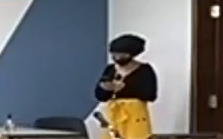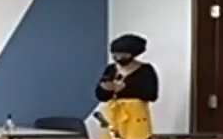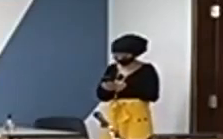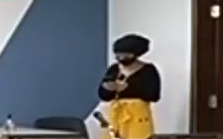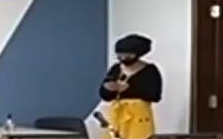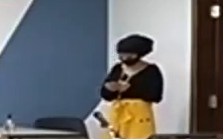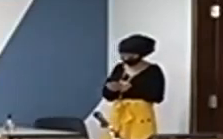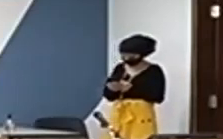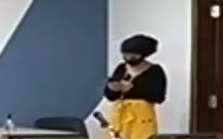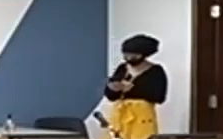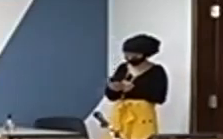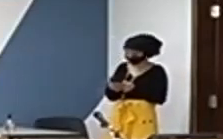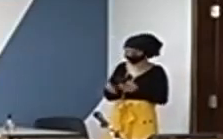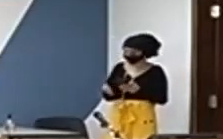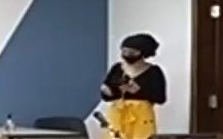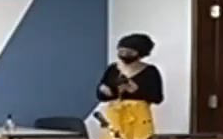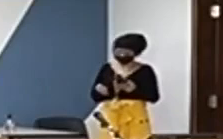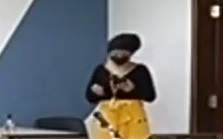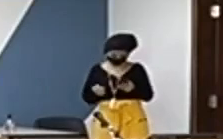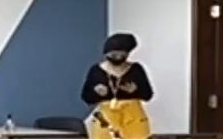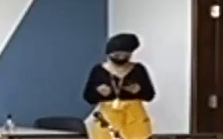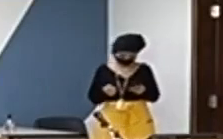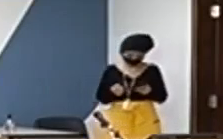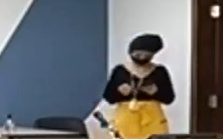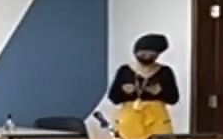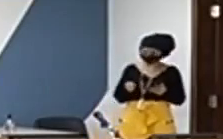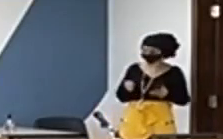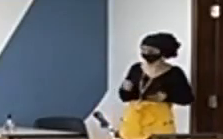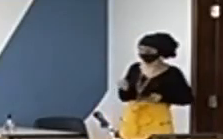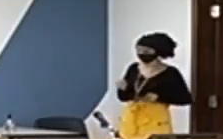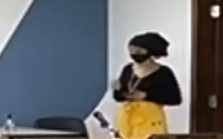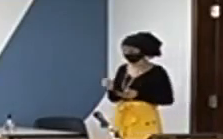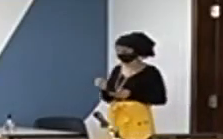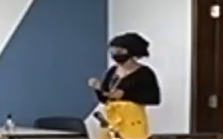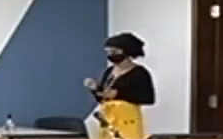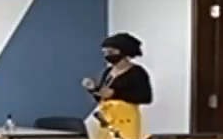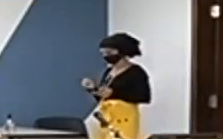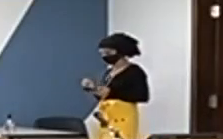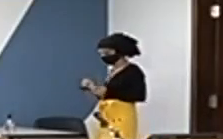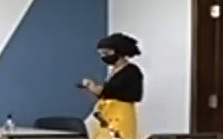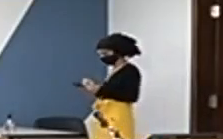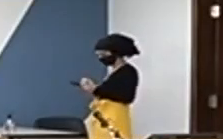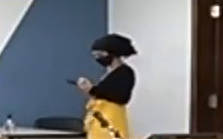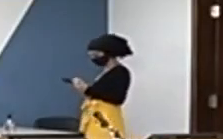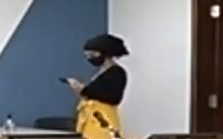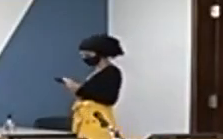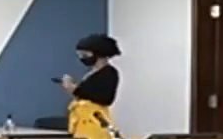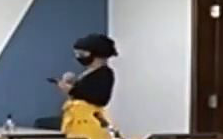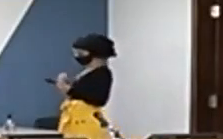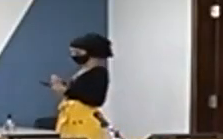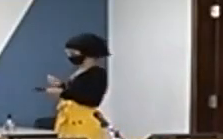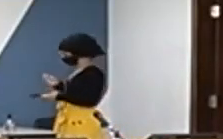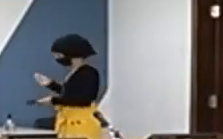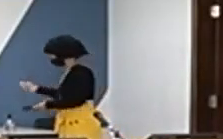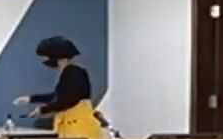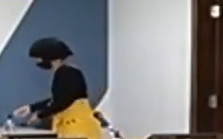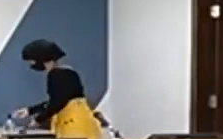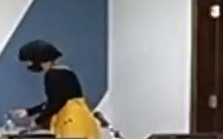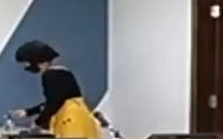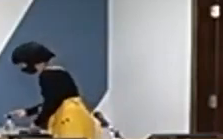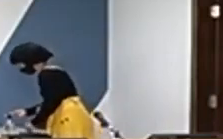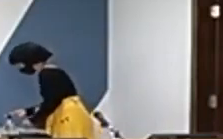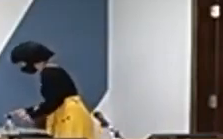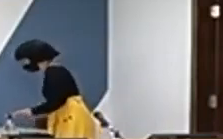Vitor Xavier declaro aberta a 9ª reunião extraordinária da comissão de redação da